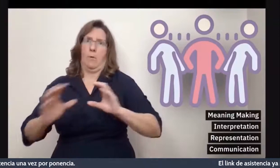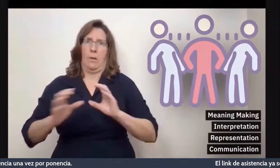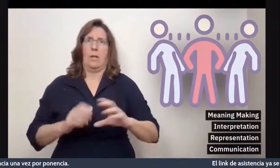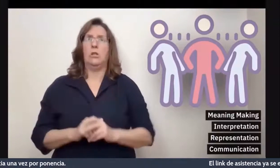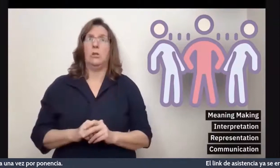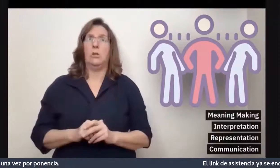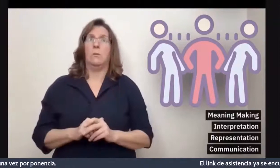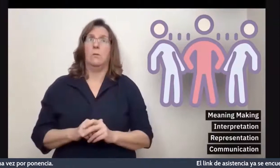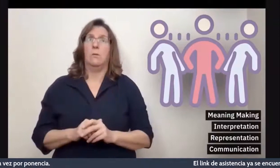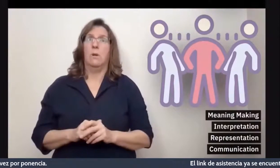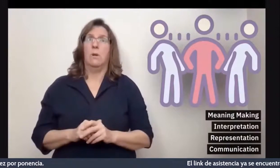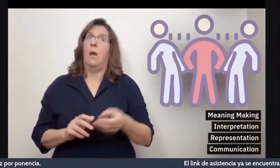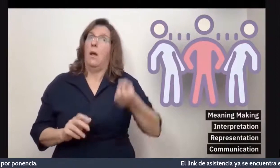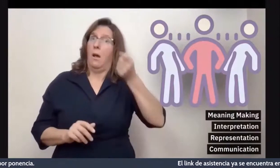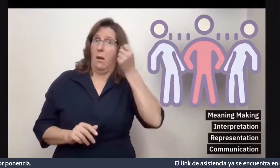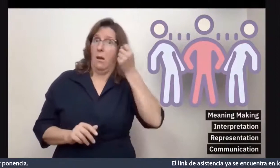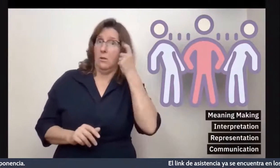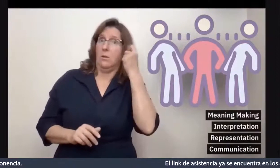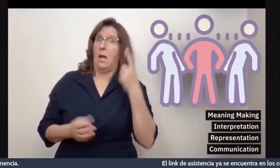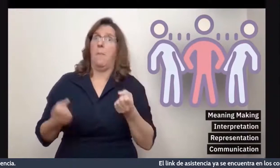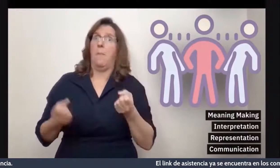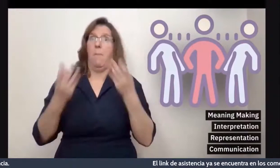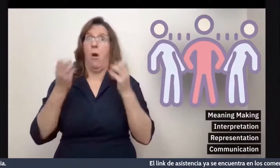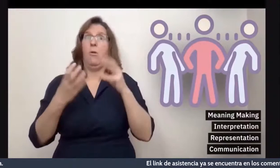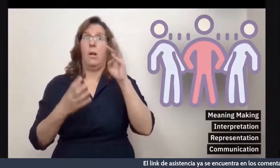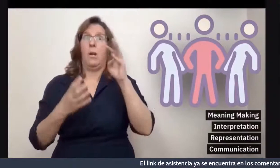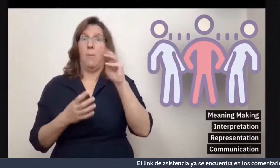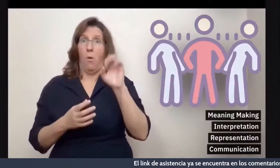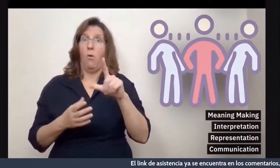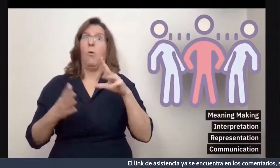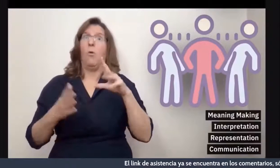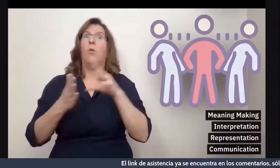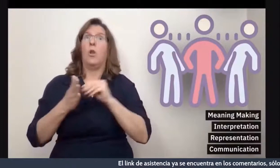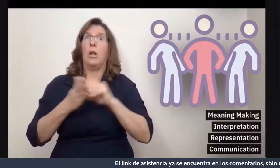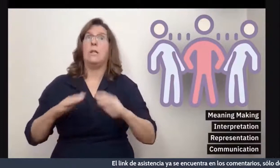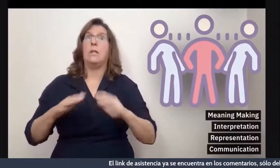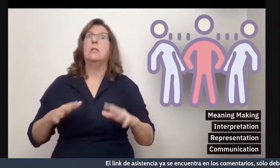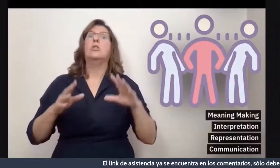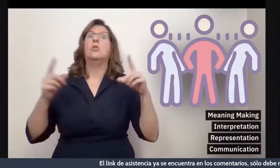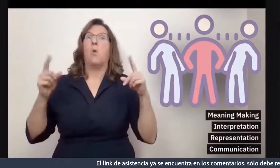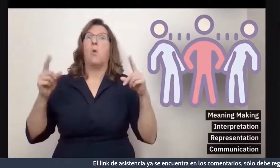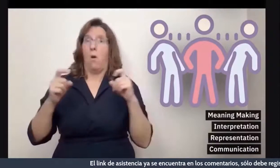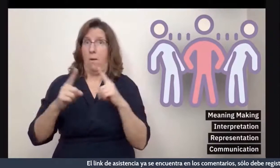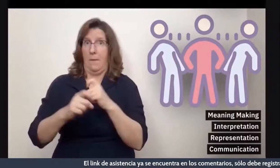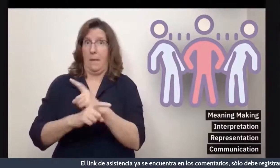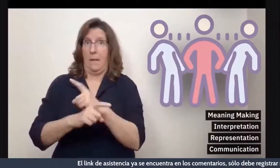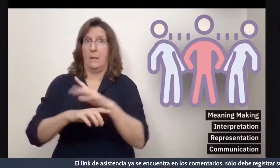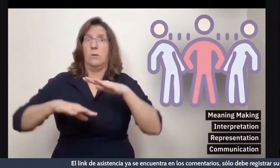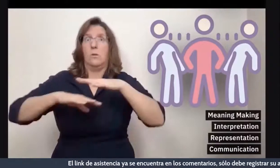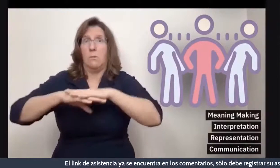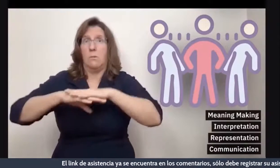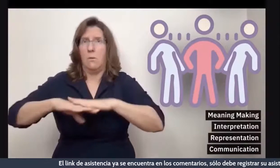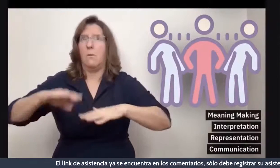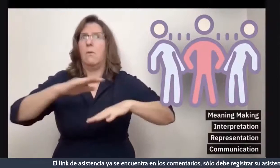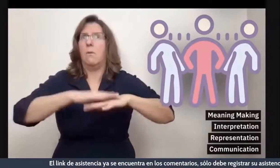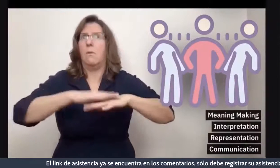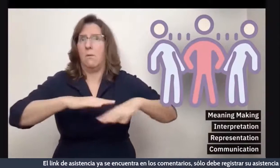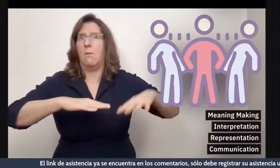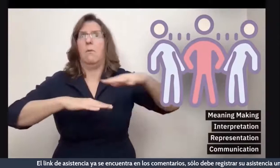Por eso el aprendizaje multimodal es tan complejo, lleva varias capas, hay muchas cosas que están sucediendo a la